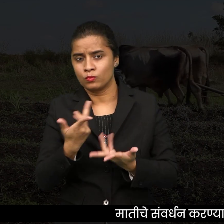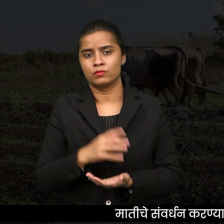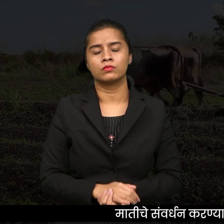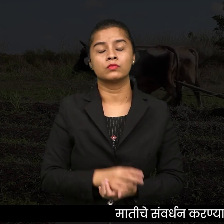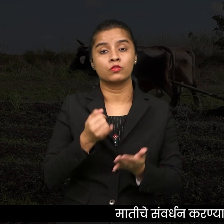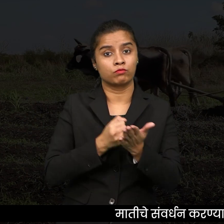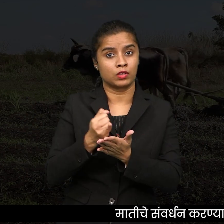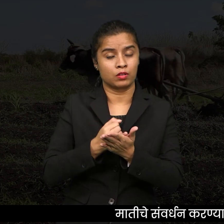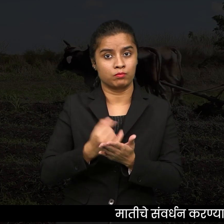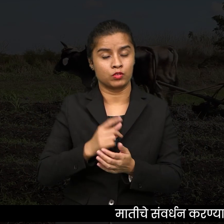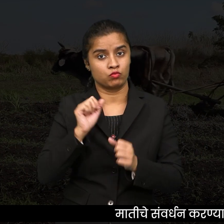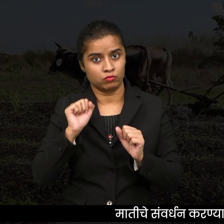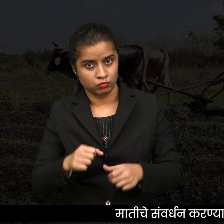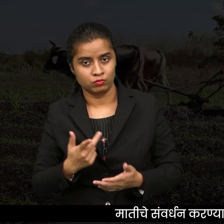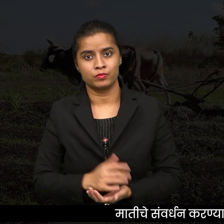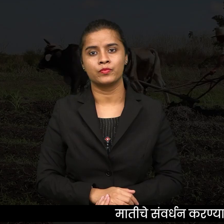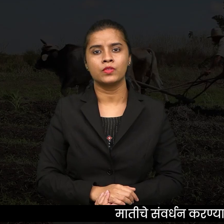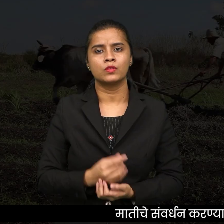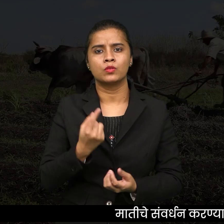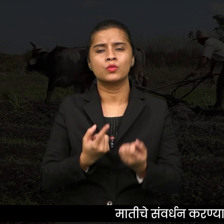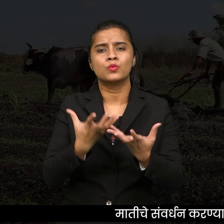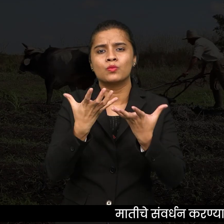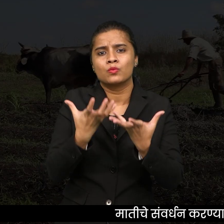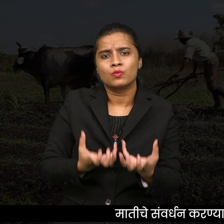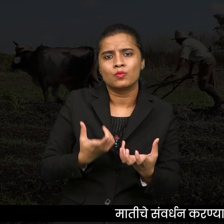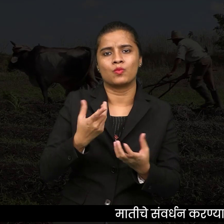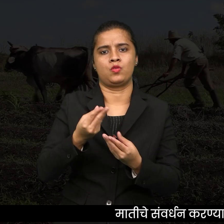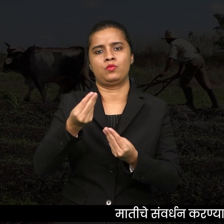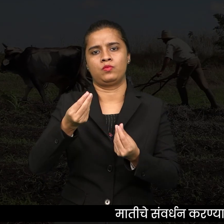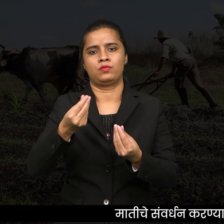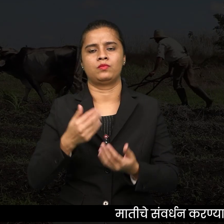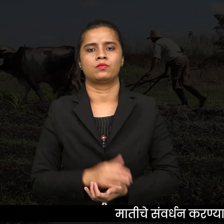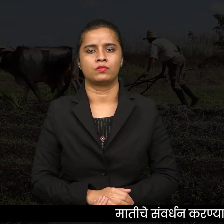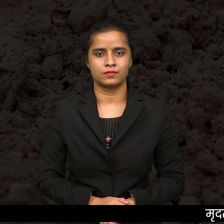मातीचे संवर्धन करण्यासाठी शेतकरी असे करतात.